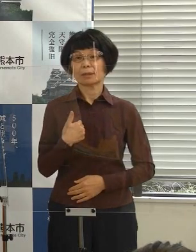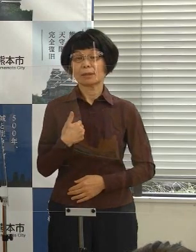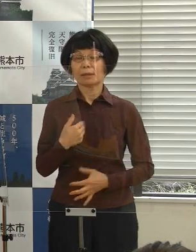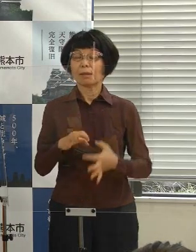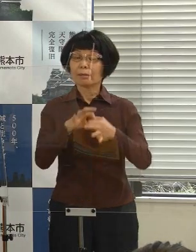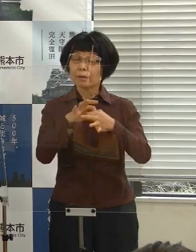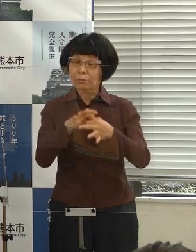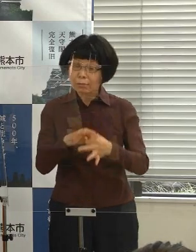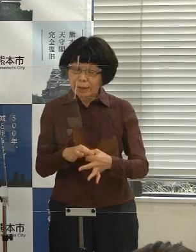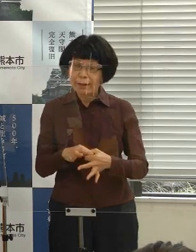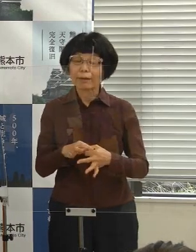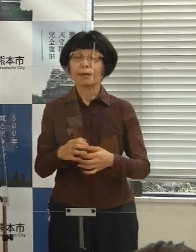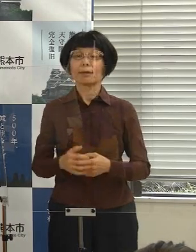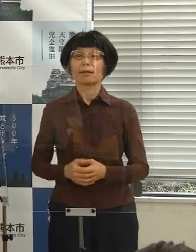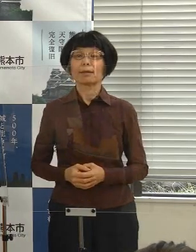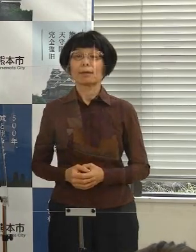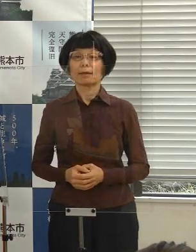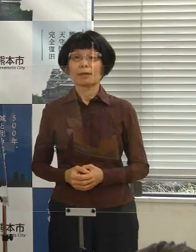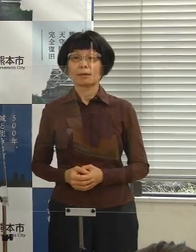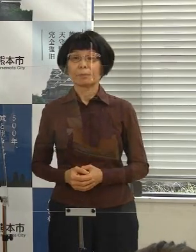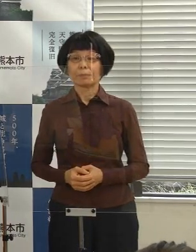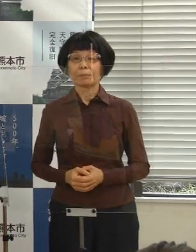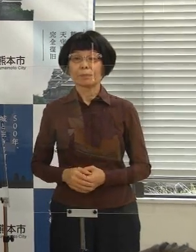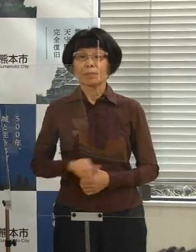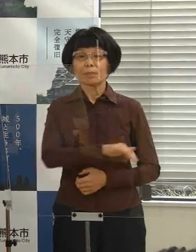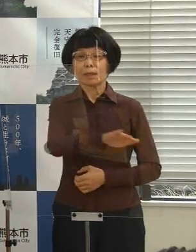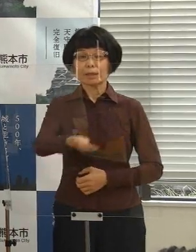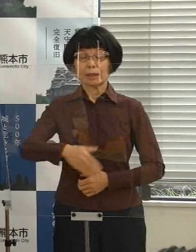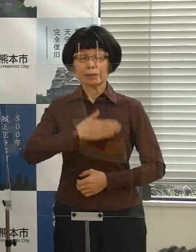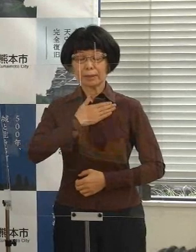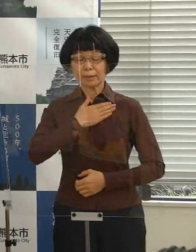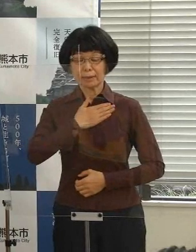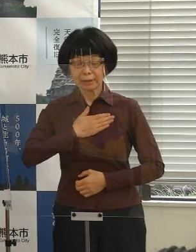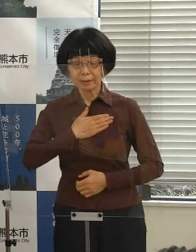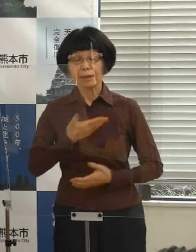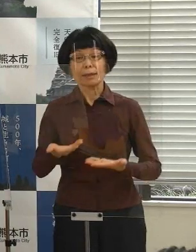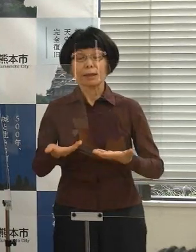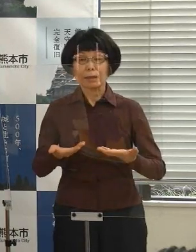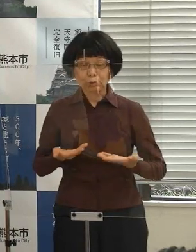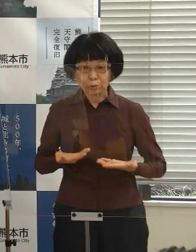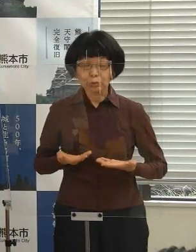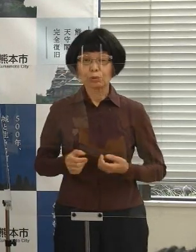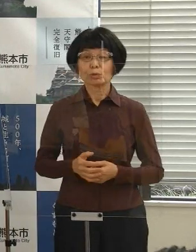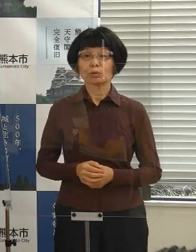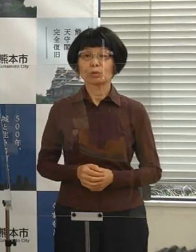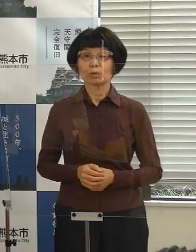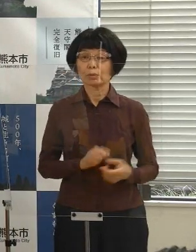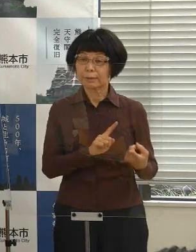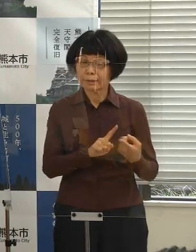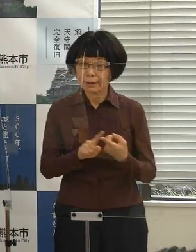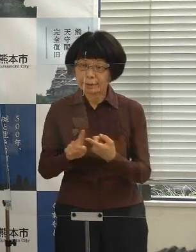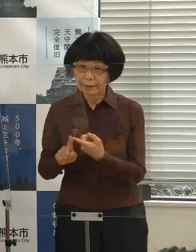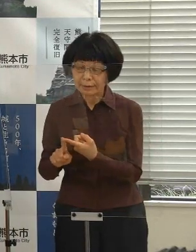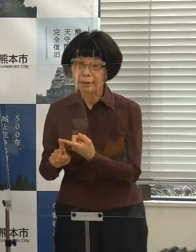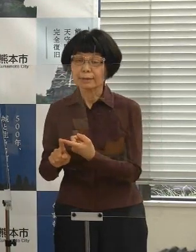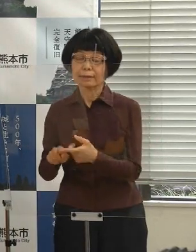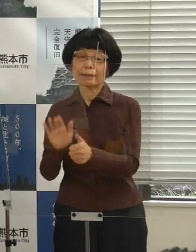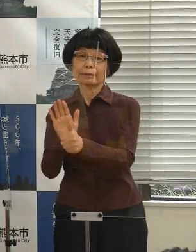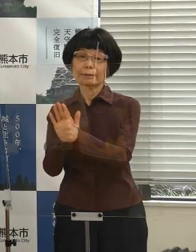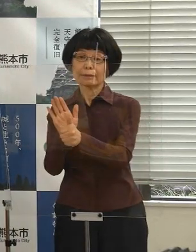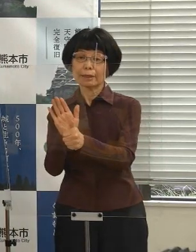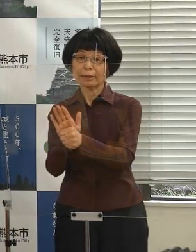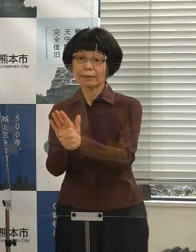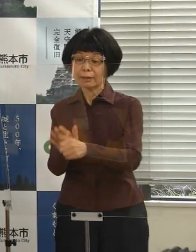ね、知っていただいて、そして、適切な支援につながる